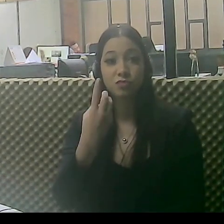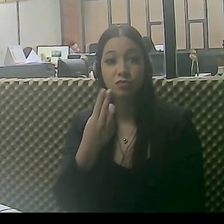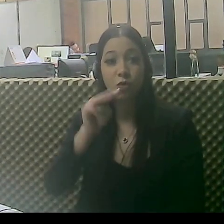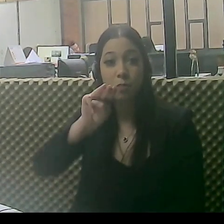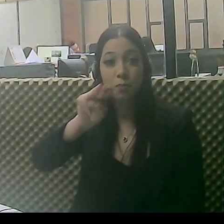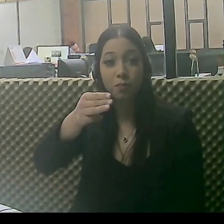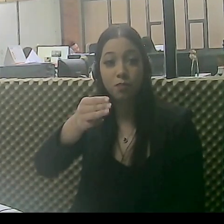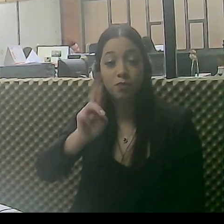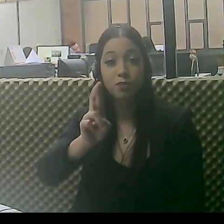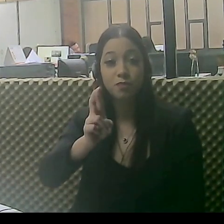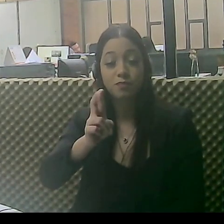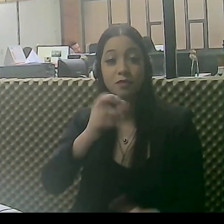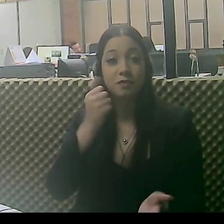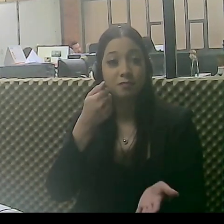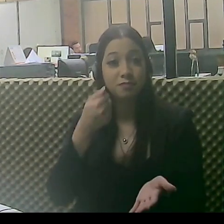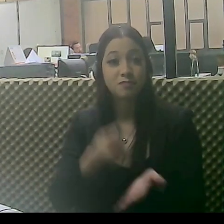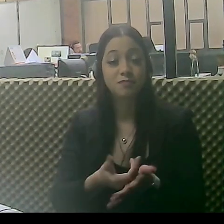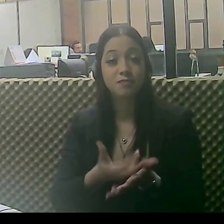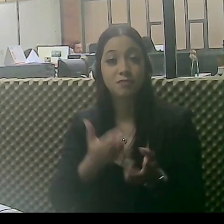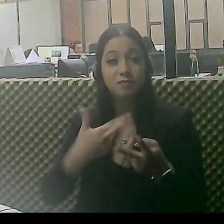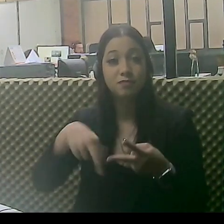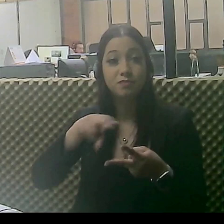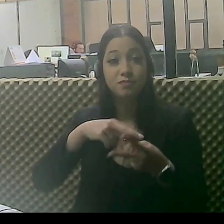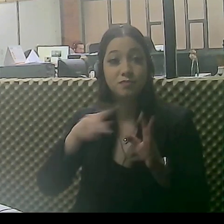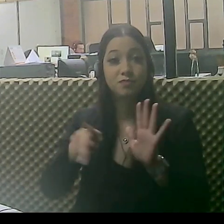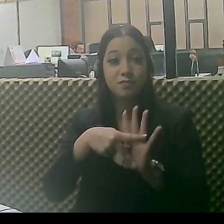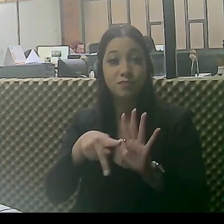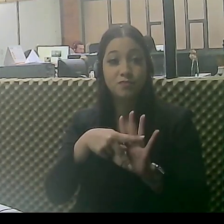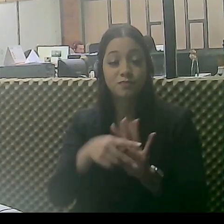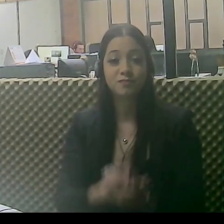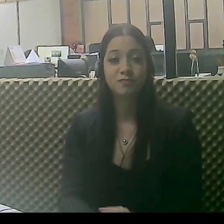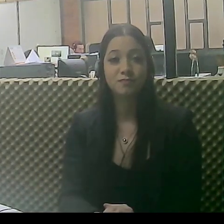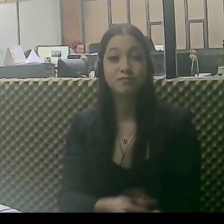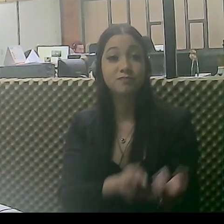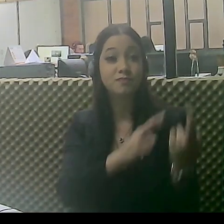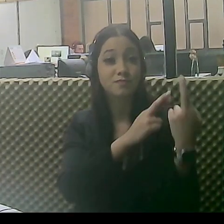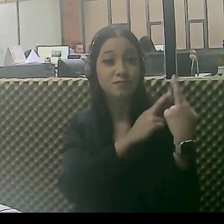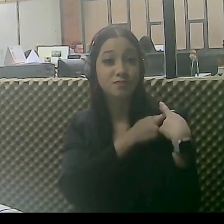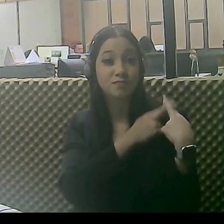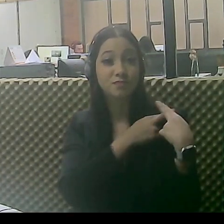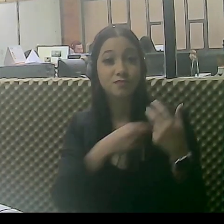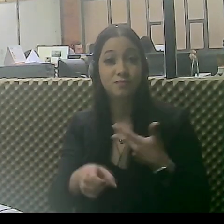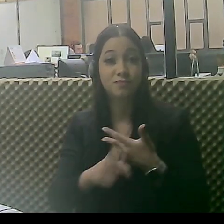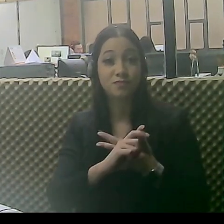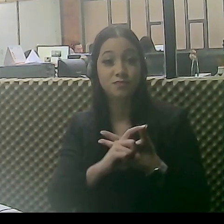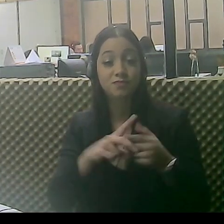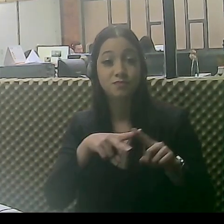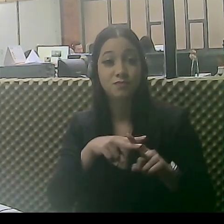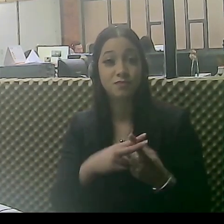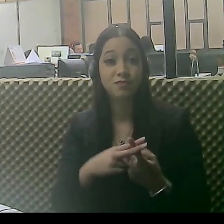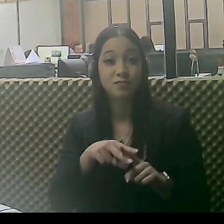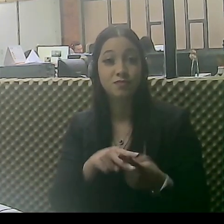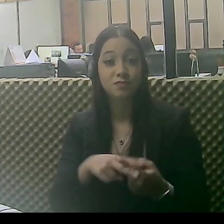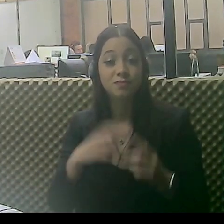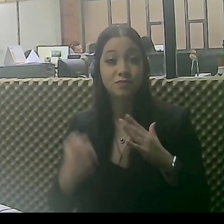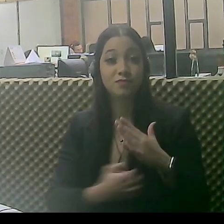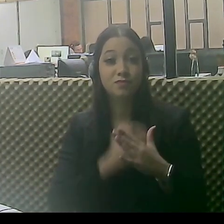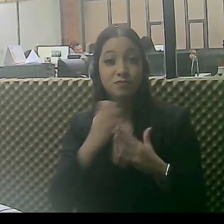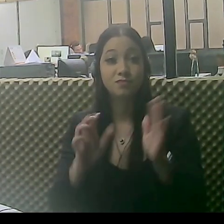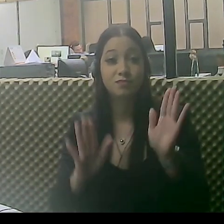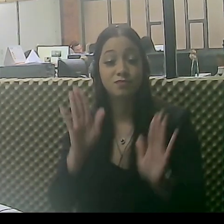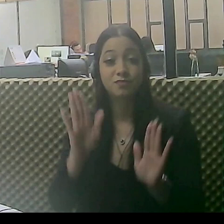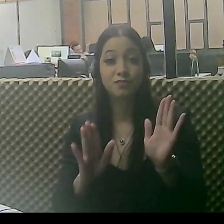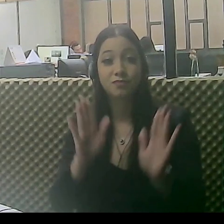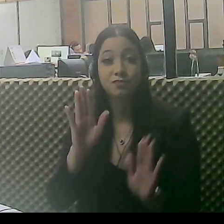de reais e serão pagos com recursos próprios. A responsável pela execução das manutenções é a empresa